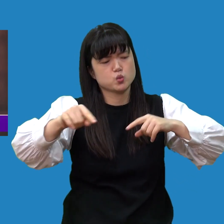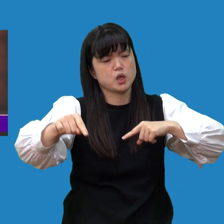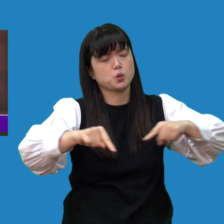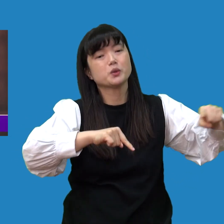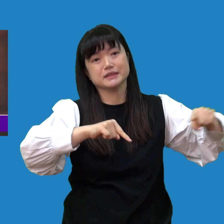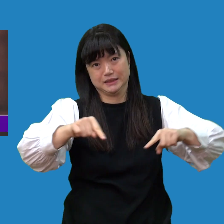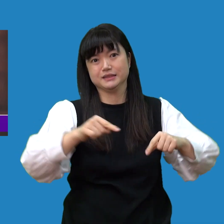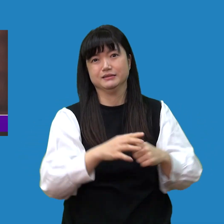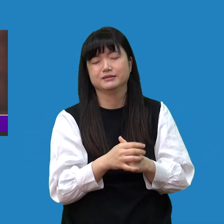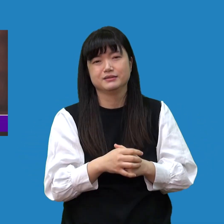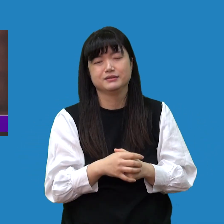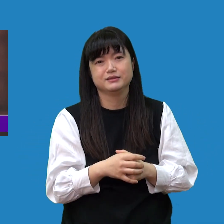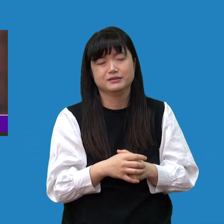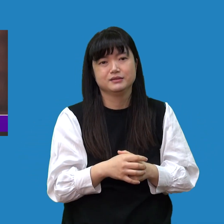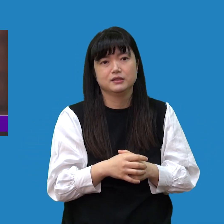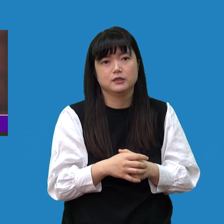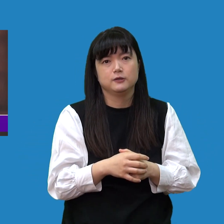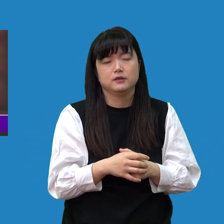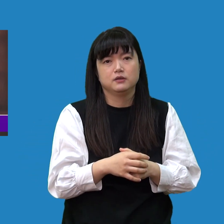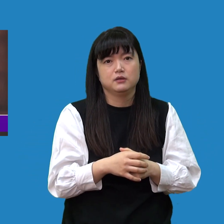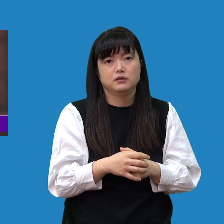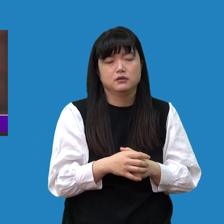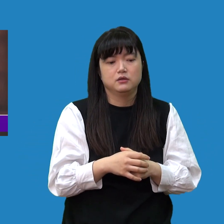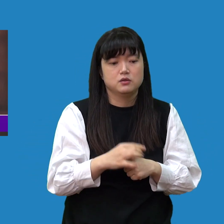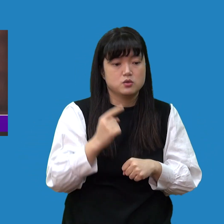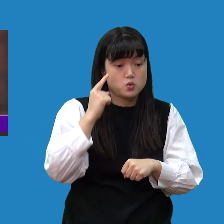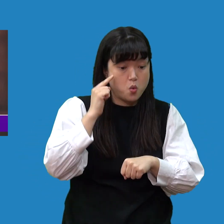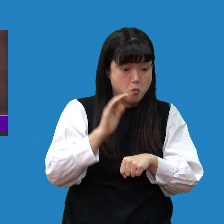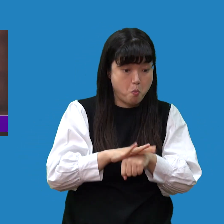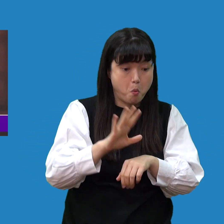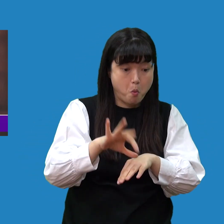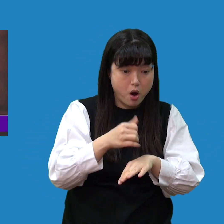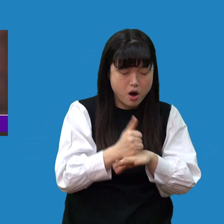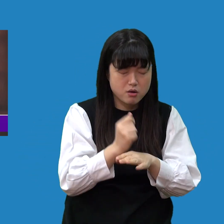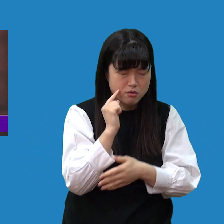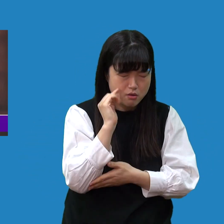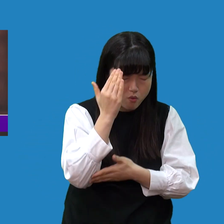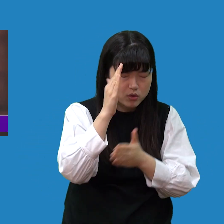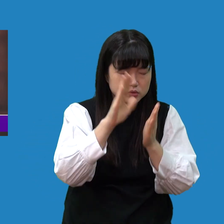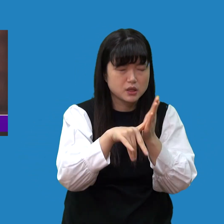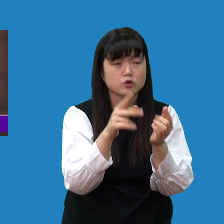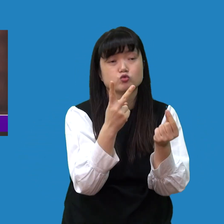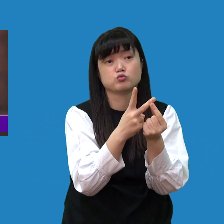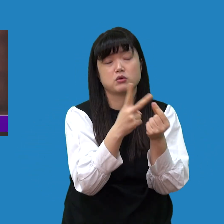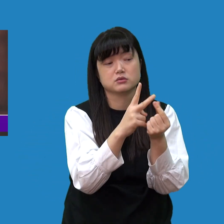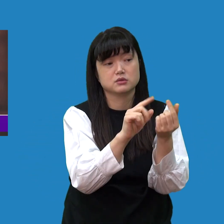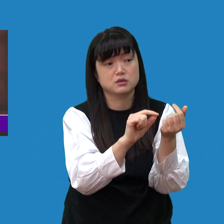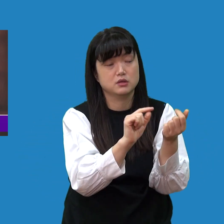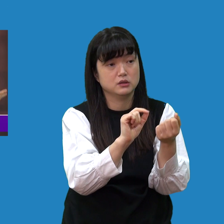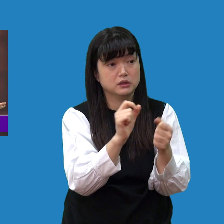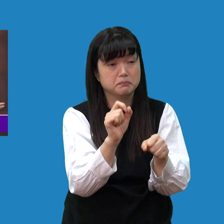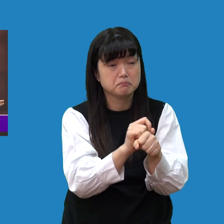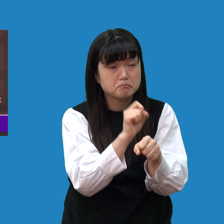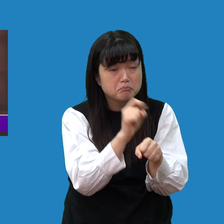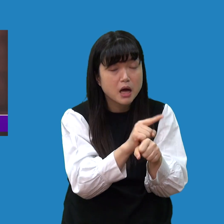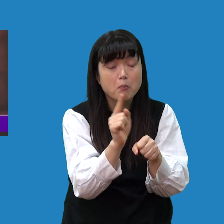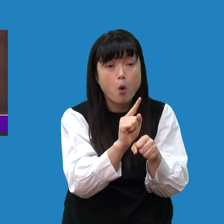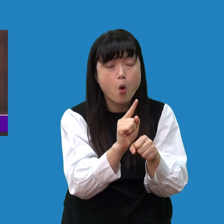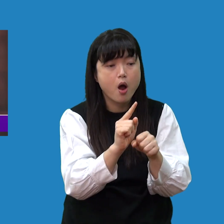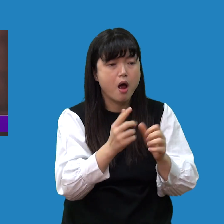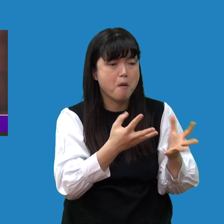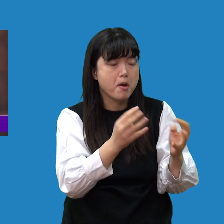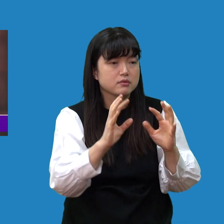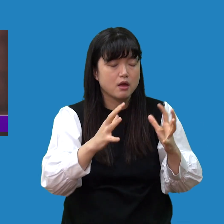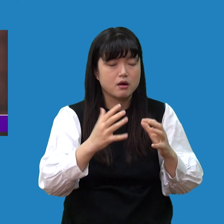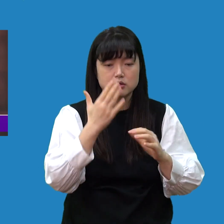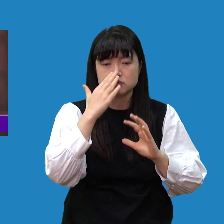같이 열국의 통치. 자, 솔로몬의 영광의 시대를 대표하는 또 하나의 특성은 많은 나라를